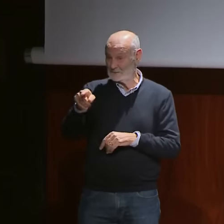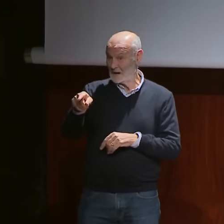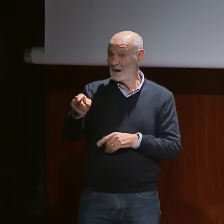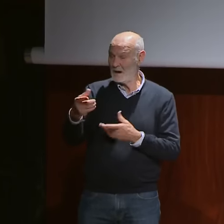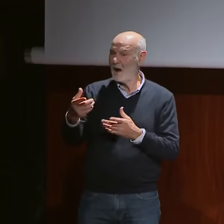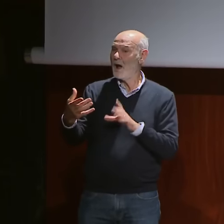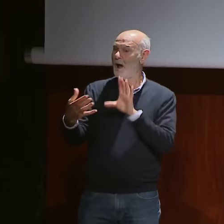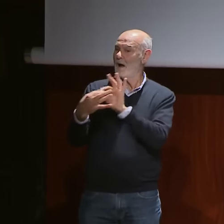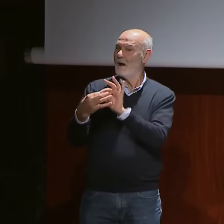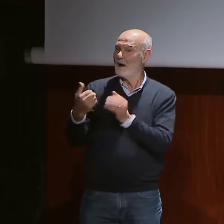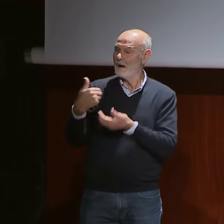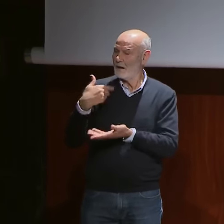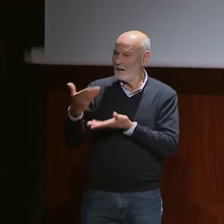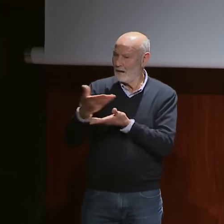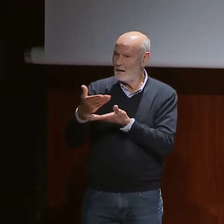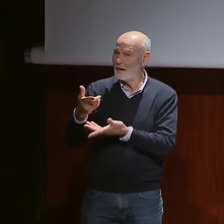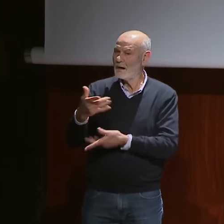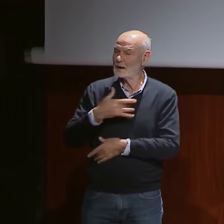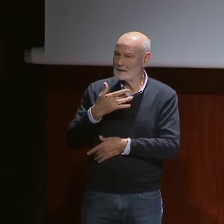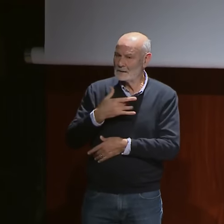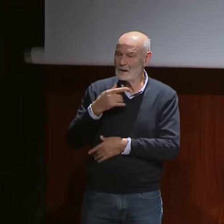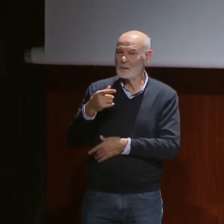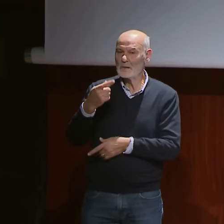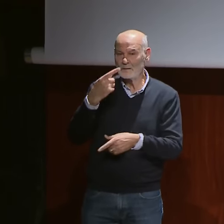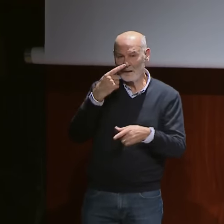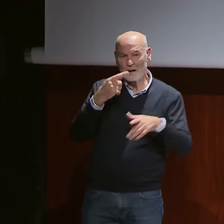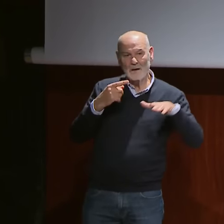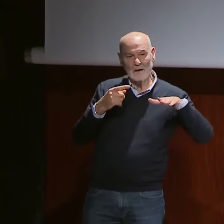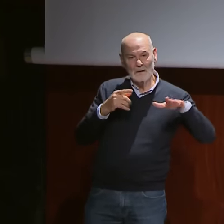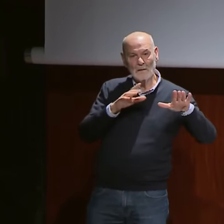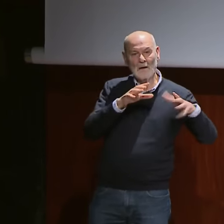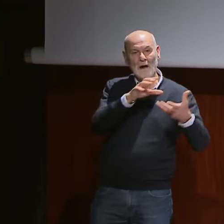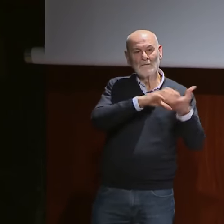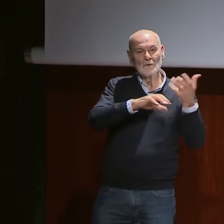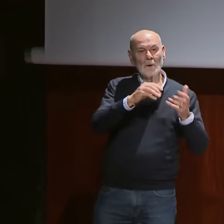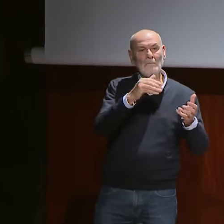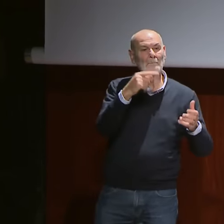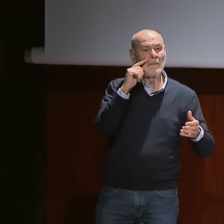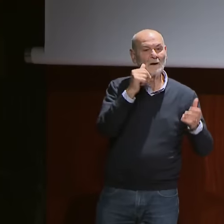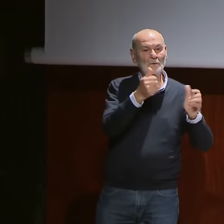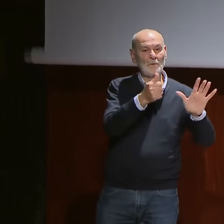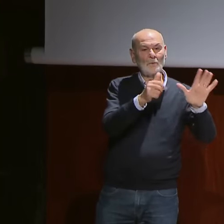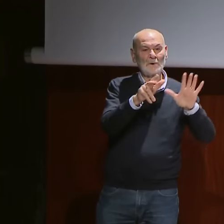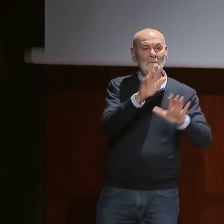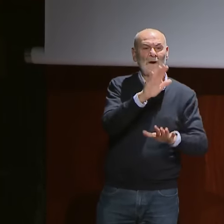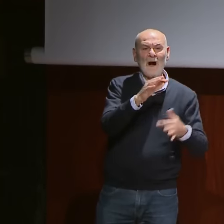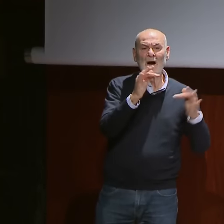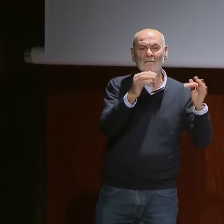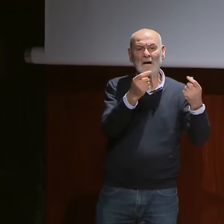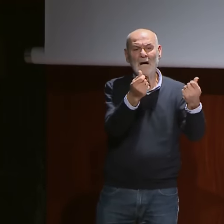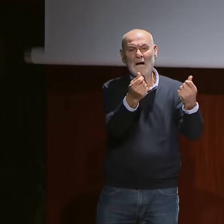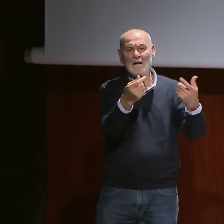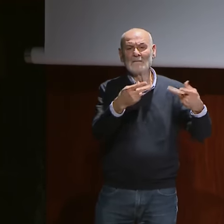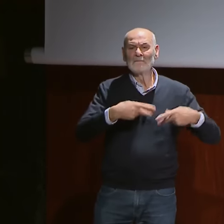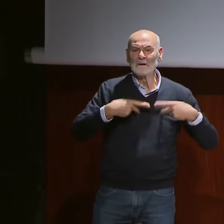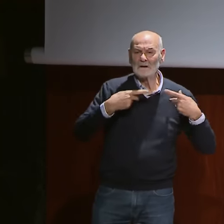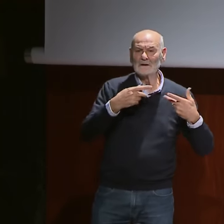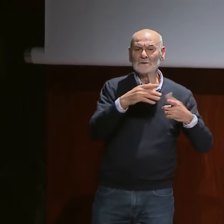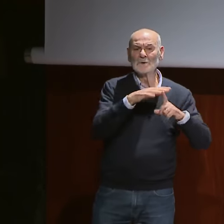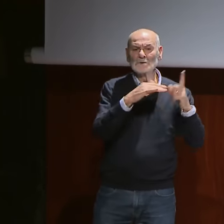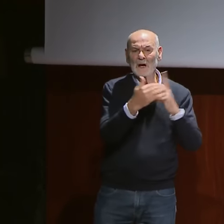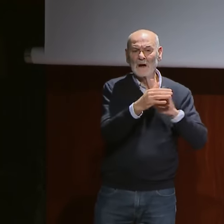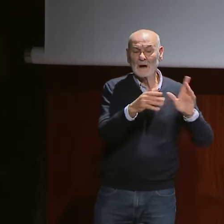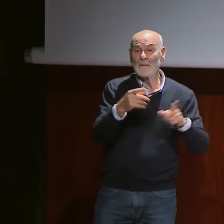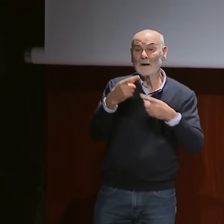Avec Alexis Caracosta qui est juste là. On en a parlé et effectivement, c'est un petit peu... Voilà, il y avait